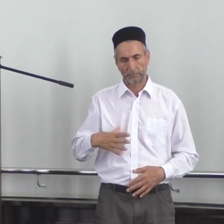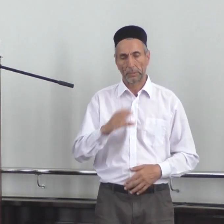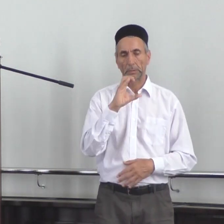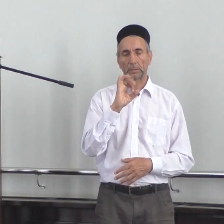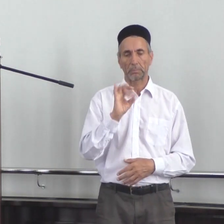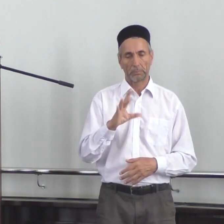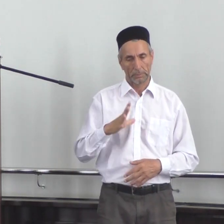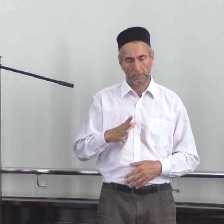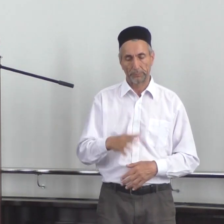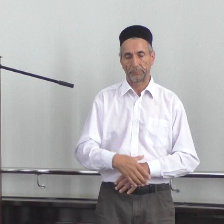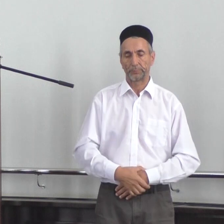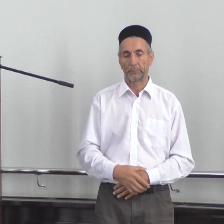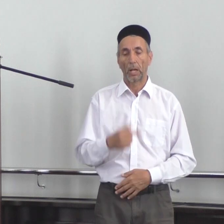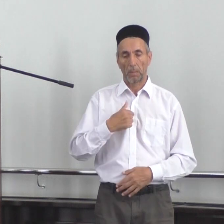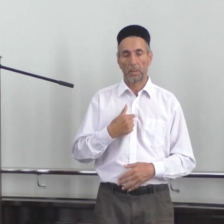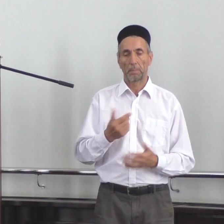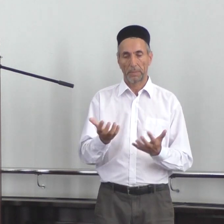итә белмибез.